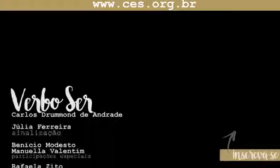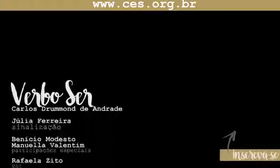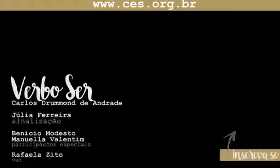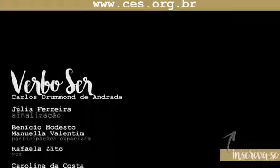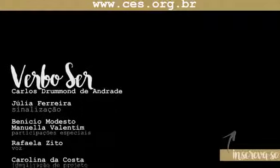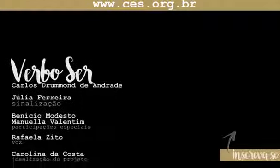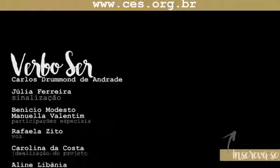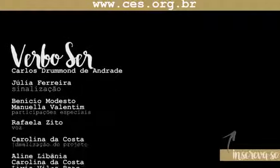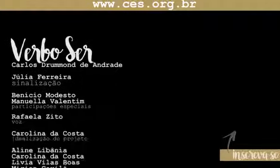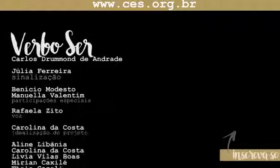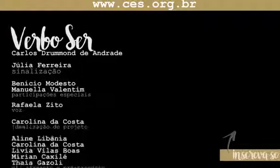Sem